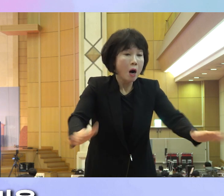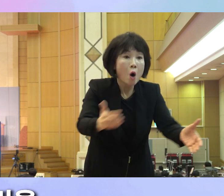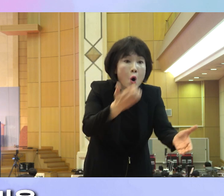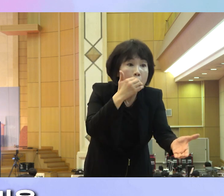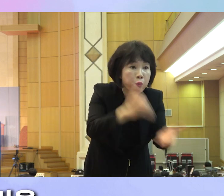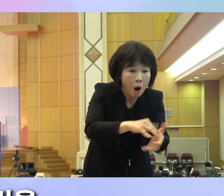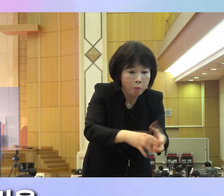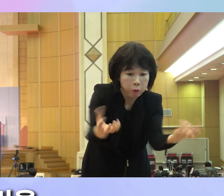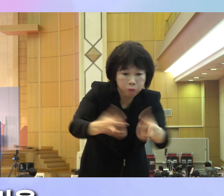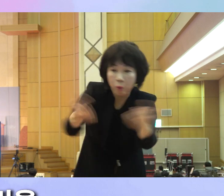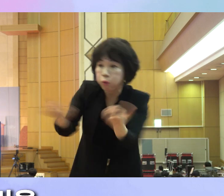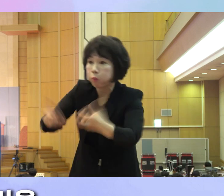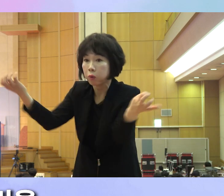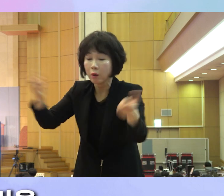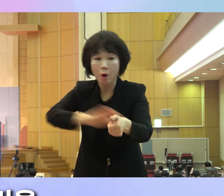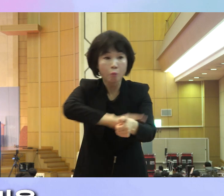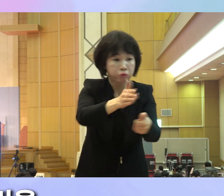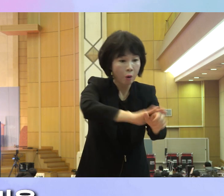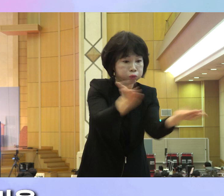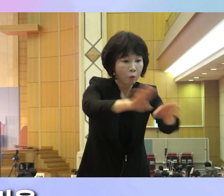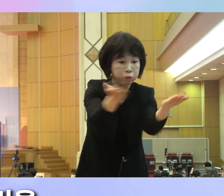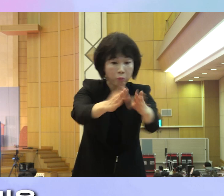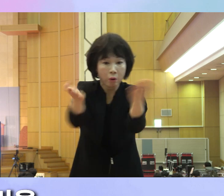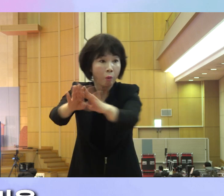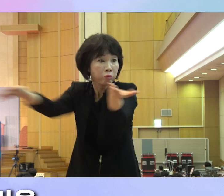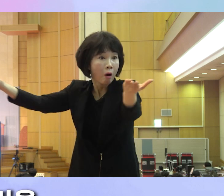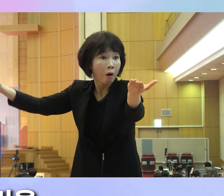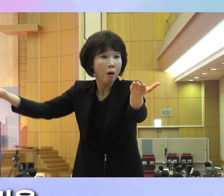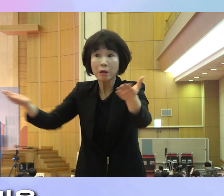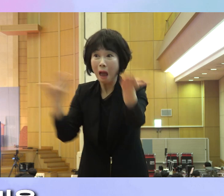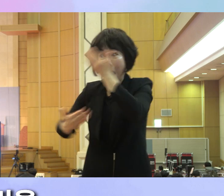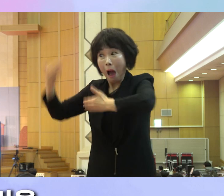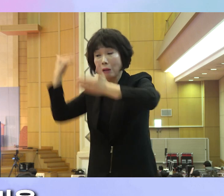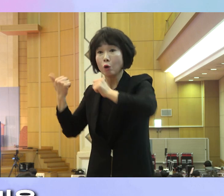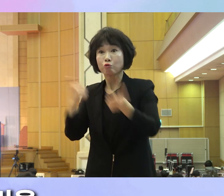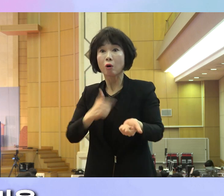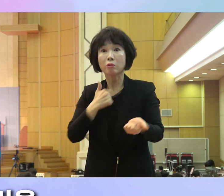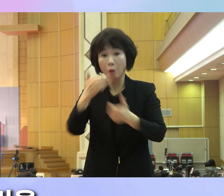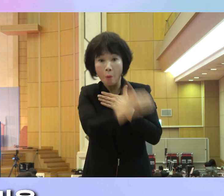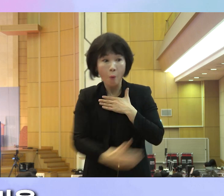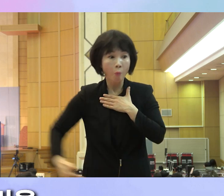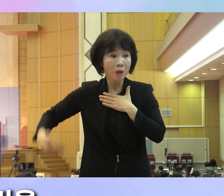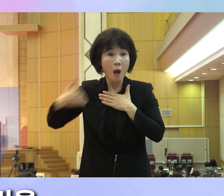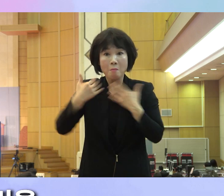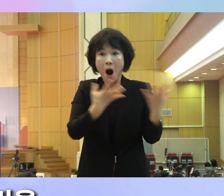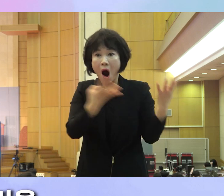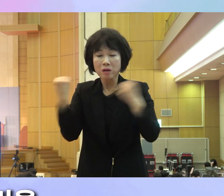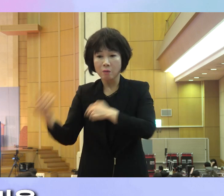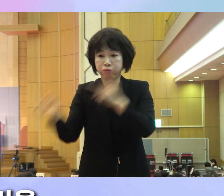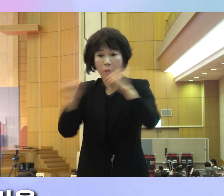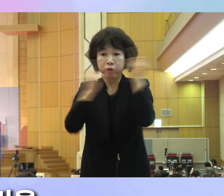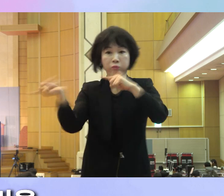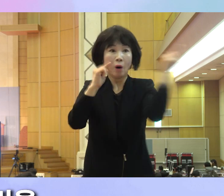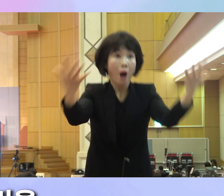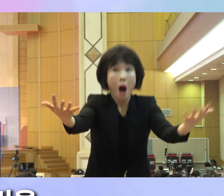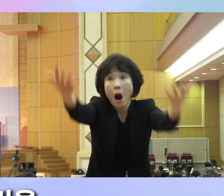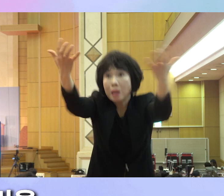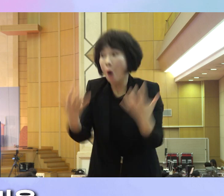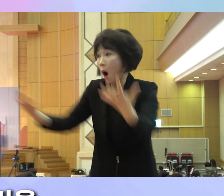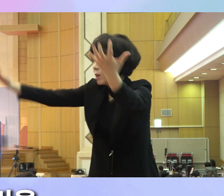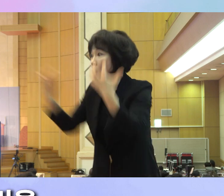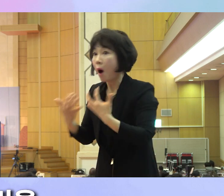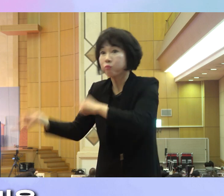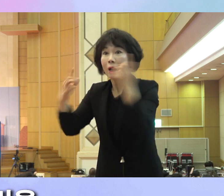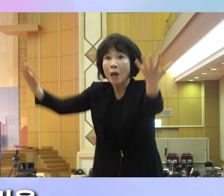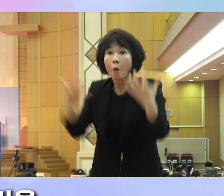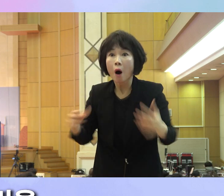무덤들이 열리며, 자던 성도란 말은 죽었던 성도의 몸이 많이 일어났다는 말은 살아 일어났다는 거죠.